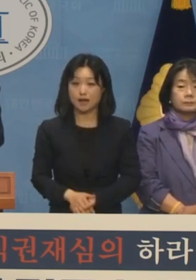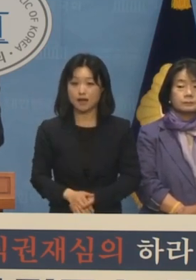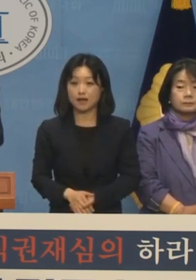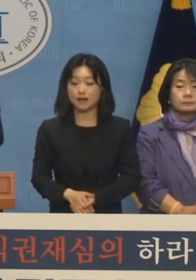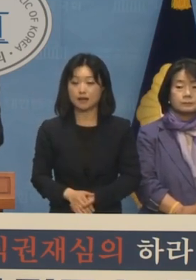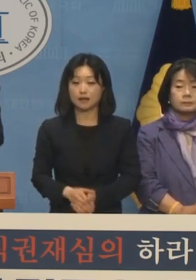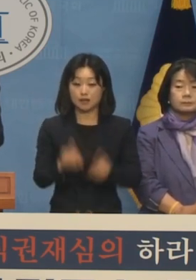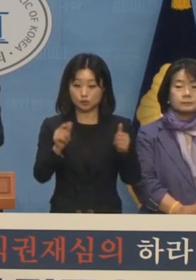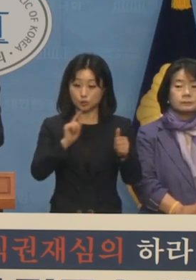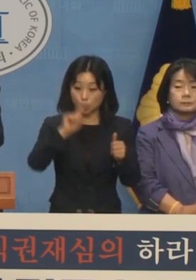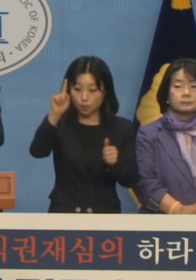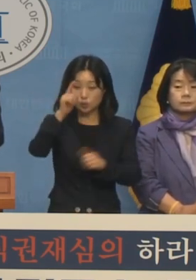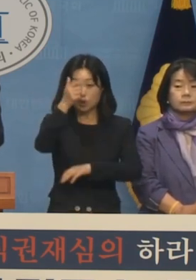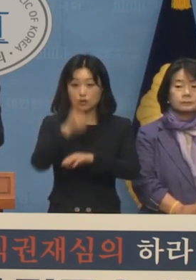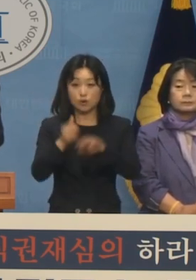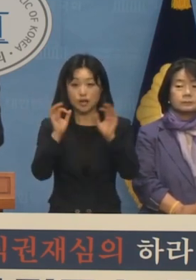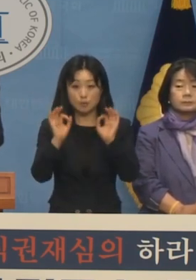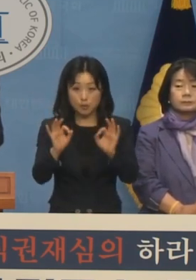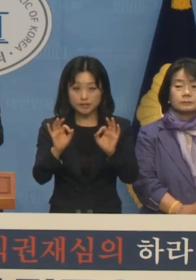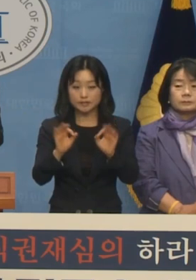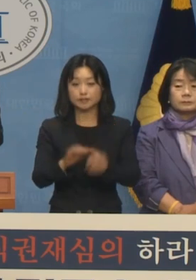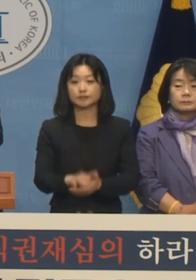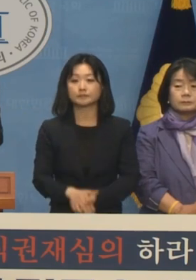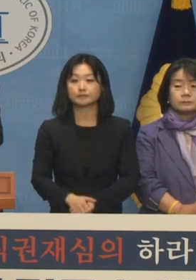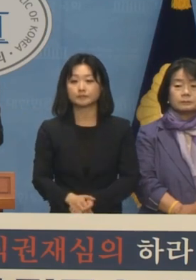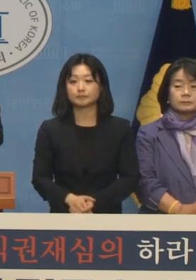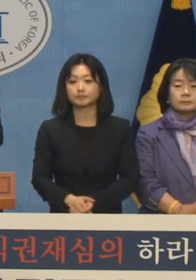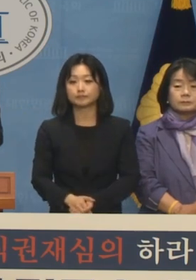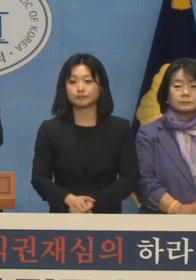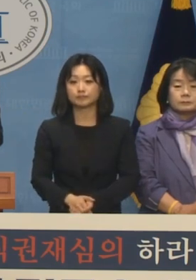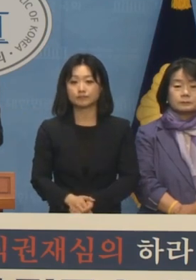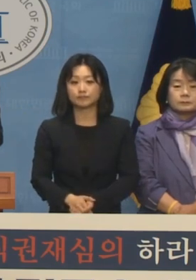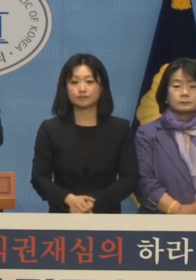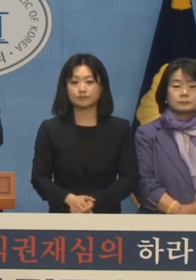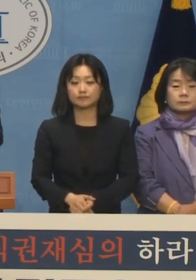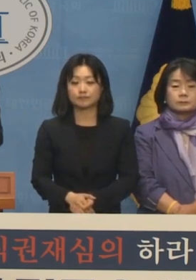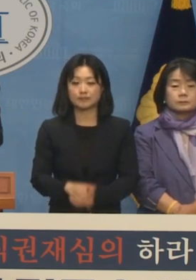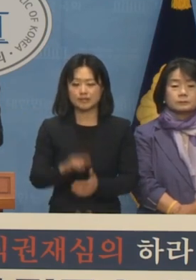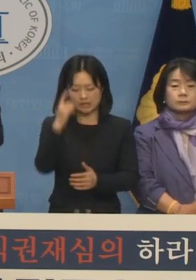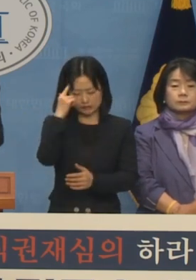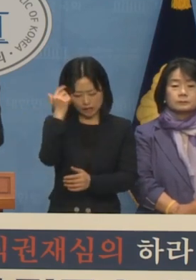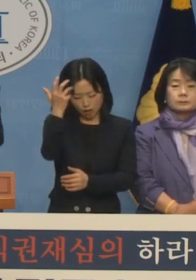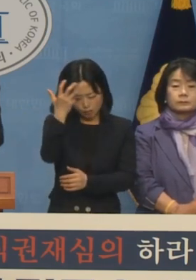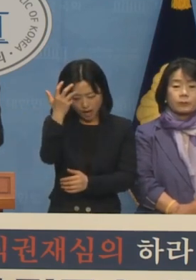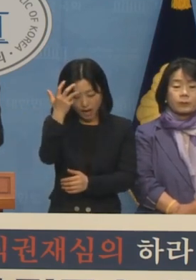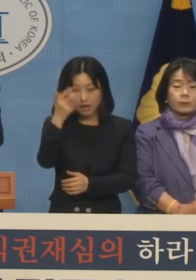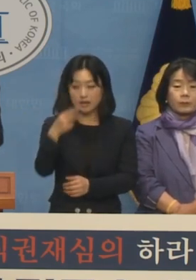소송을 통한 감정 결과, 앞에서도 이야기한 것처럼 최소한 이 트라우마는